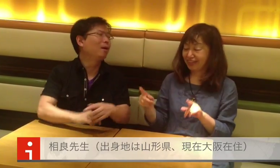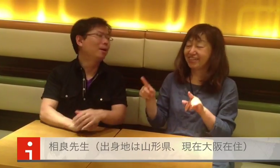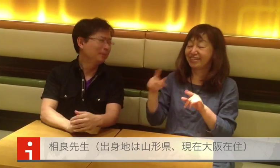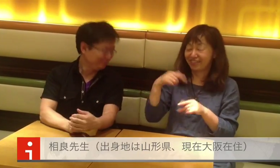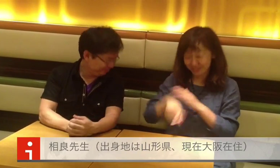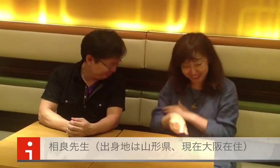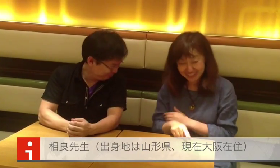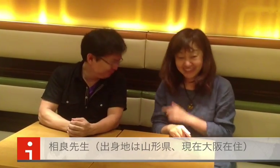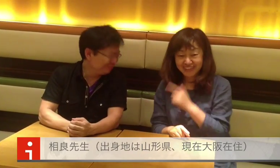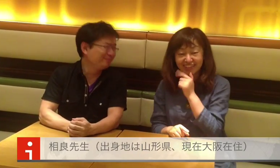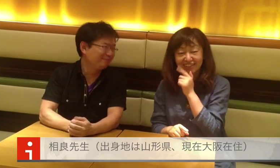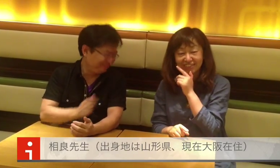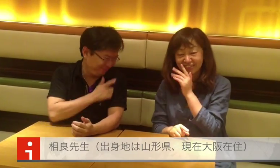チャーリーっていうのが分かんないけど